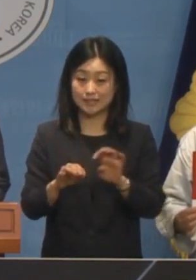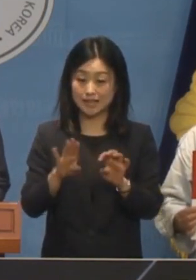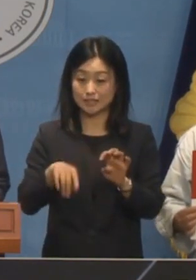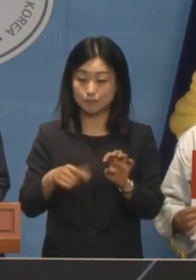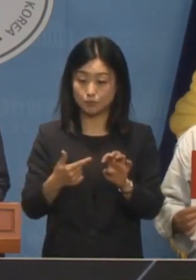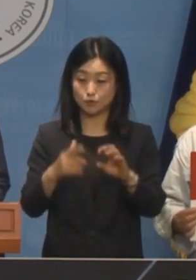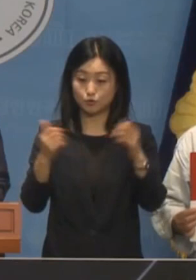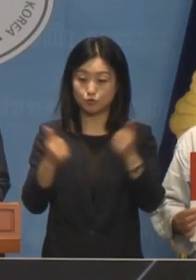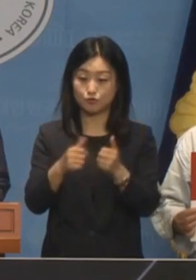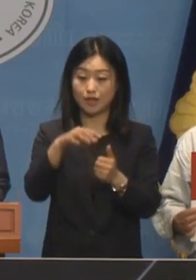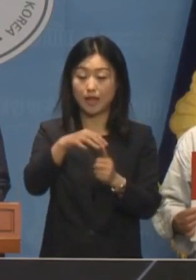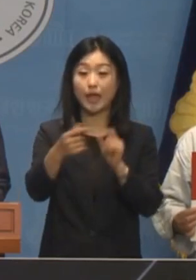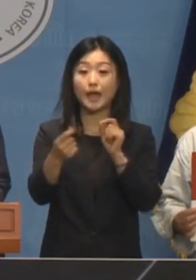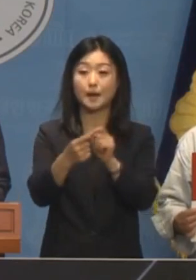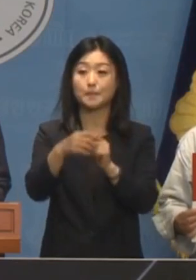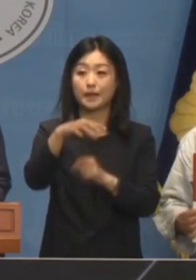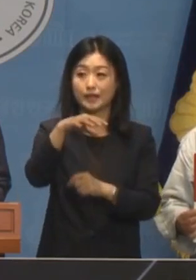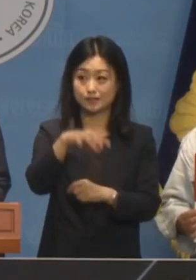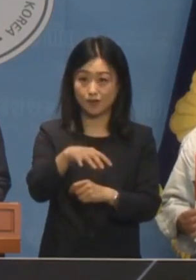국회 앞에서